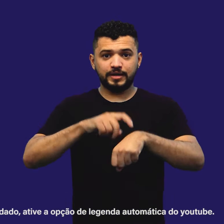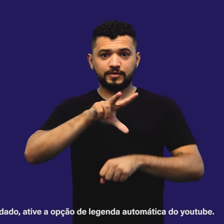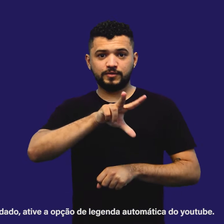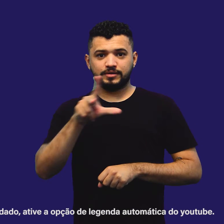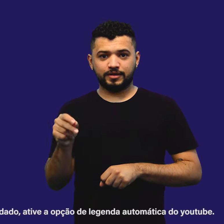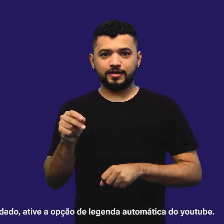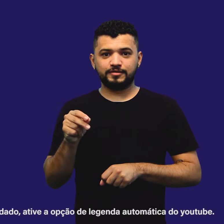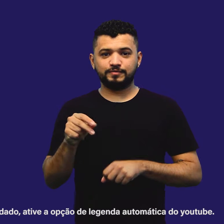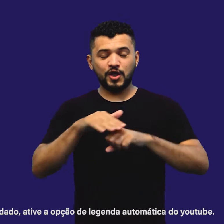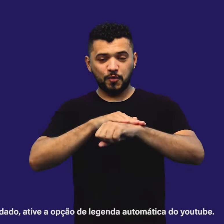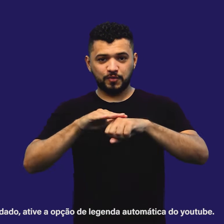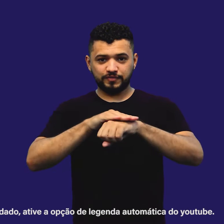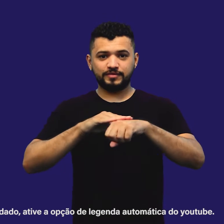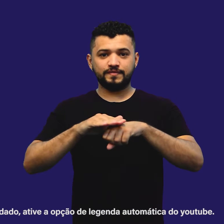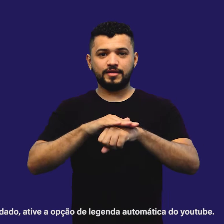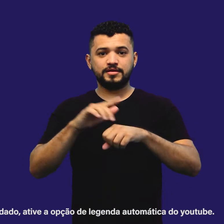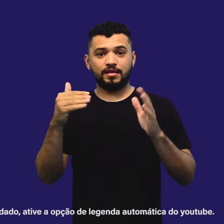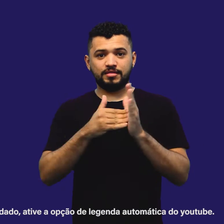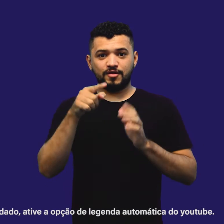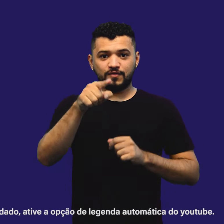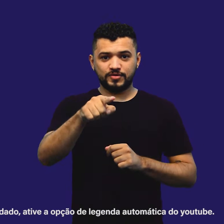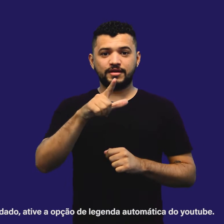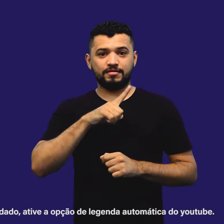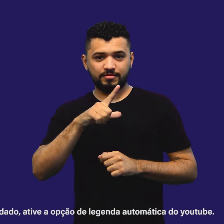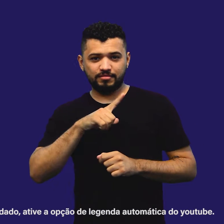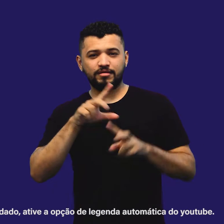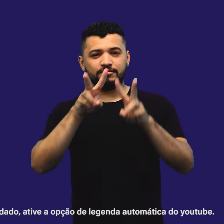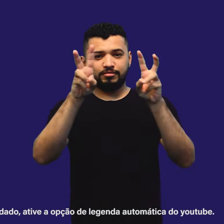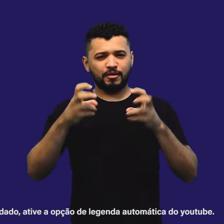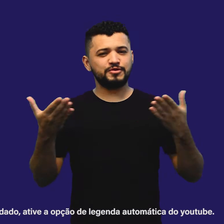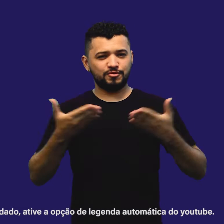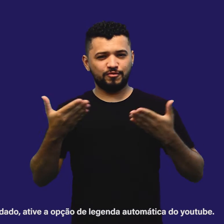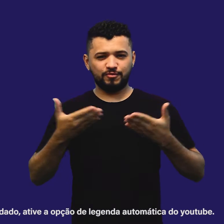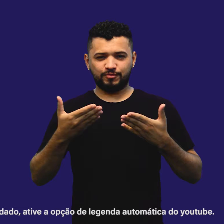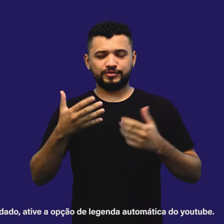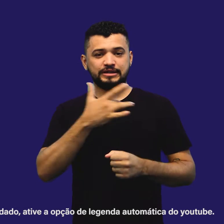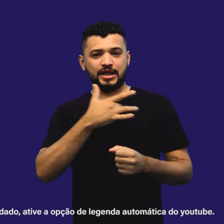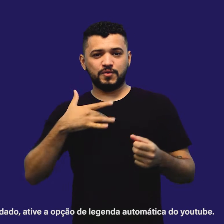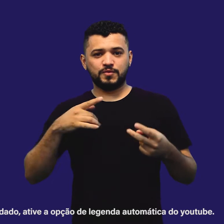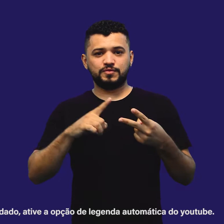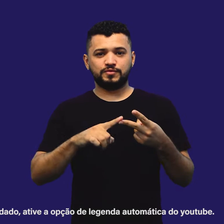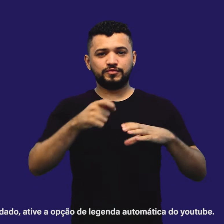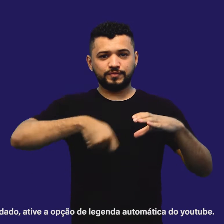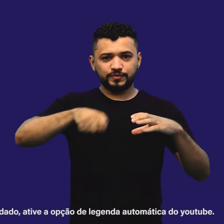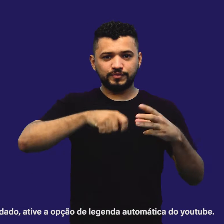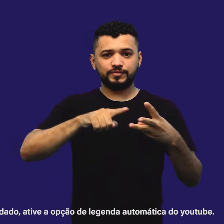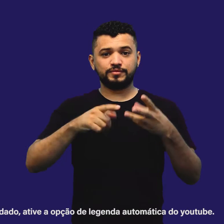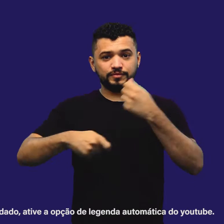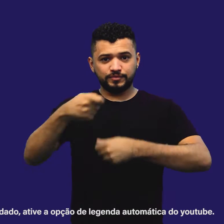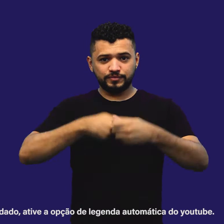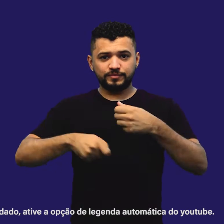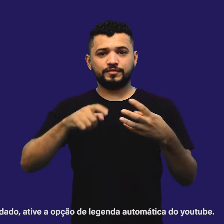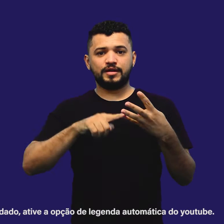Momento Senac, um podcast que chega até você com assuntos atuais sobre saúde, gastronomia,